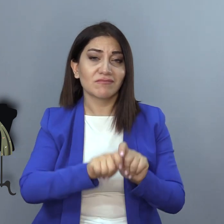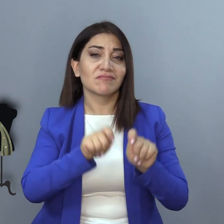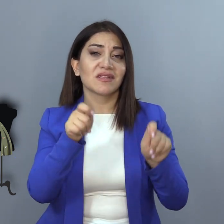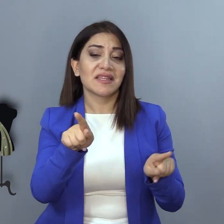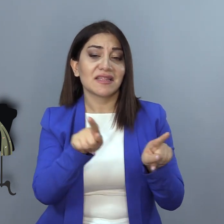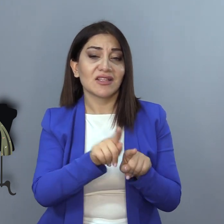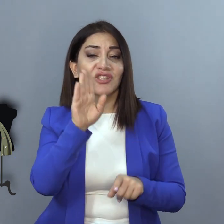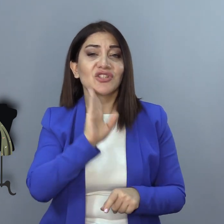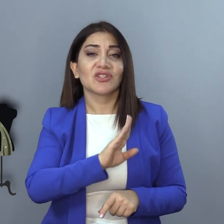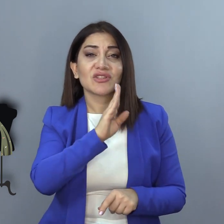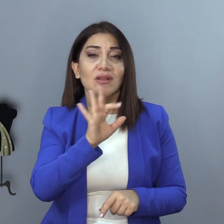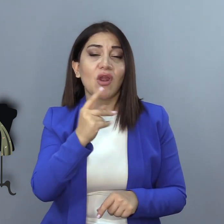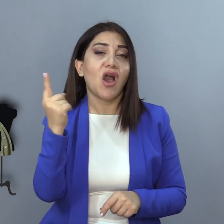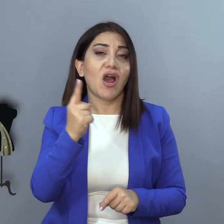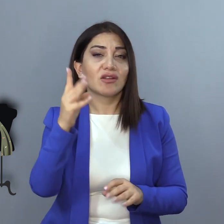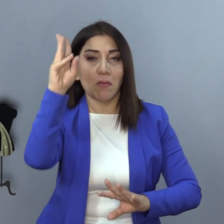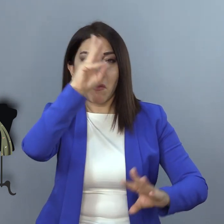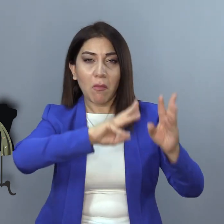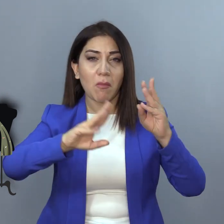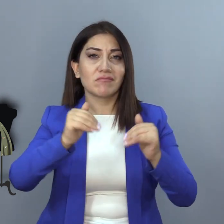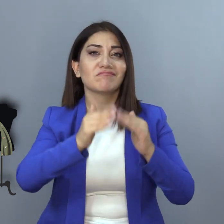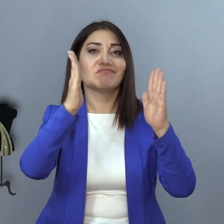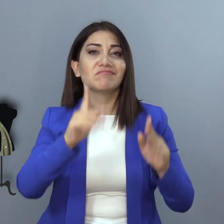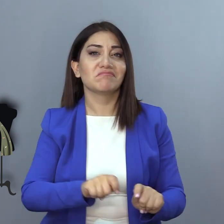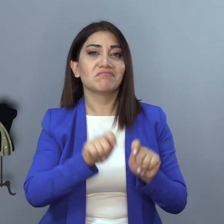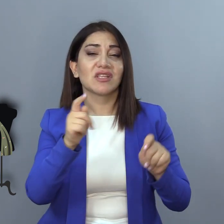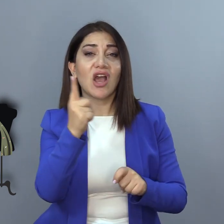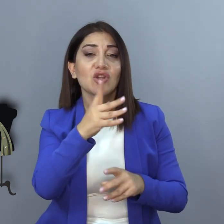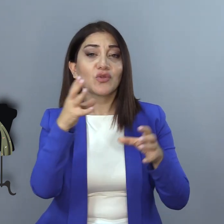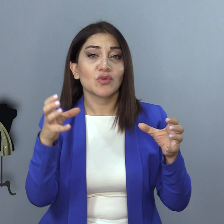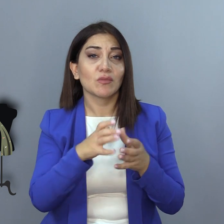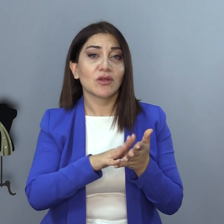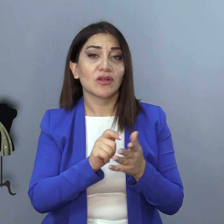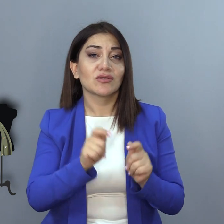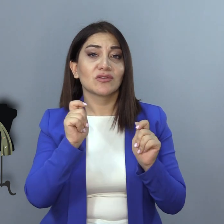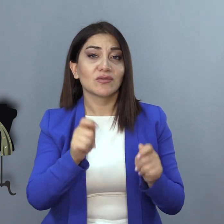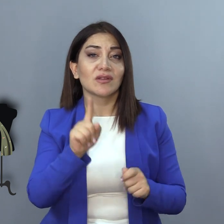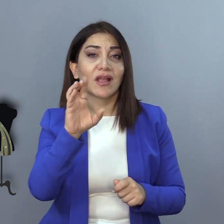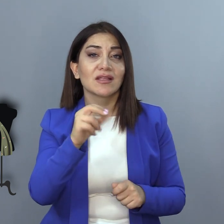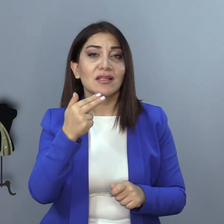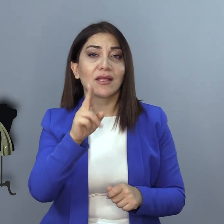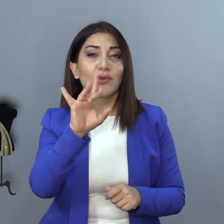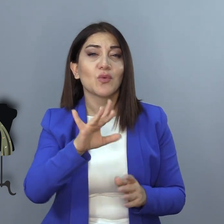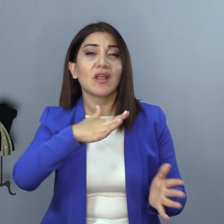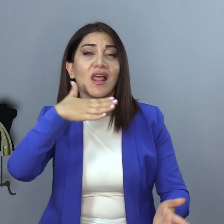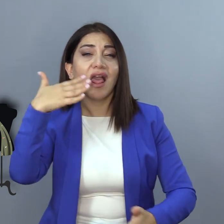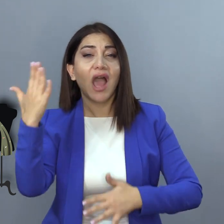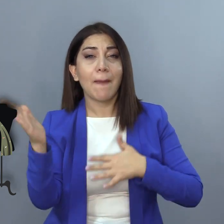առաջին նորաձևության տունը։ Առաջին հավակացուն, որ անվանել է զեպյուր, կարող են կրել բոլոր տարիքի